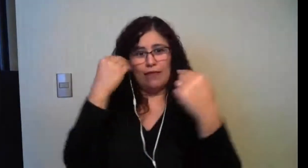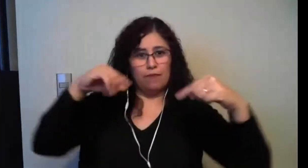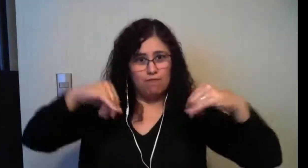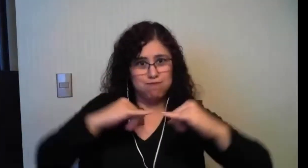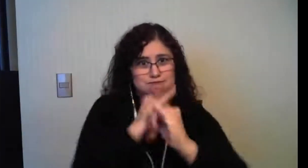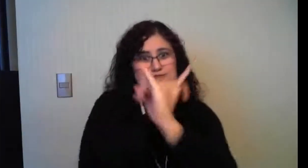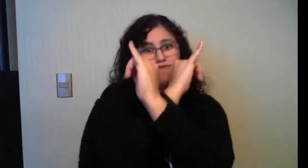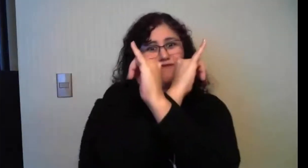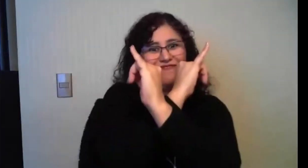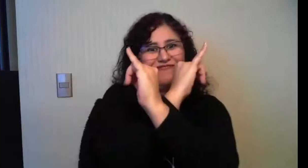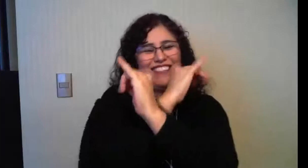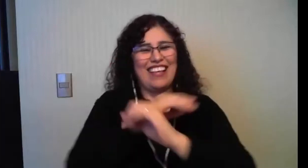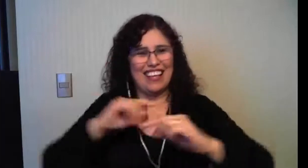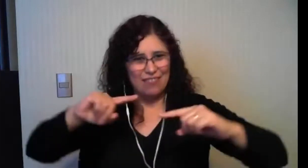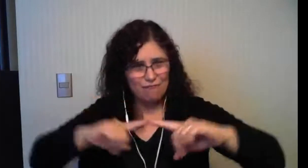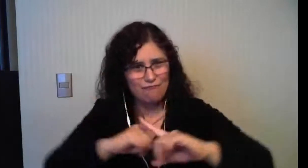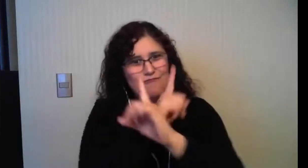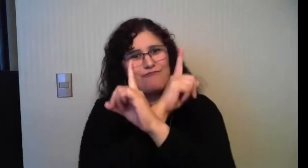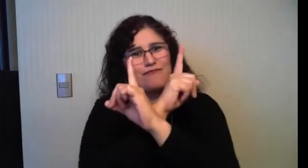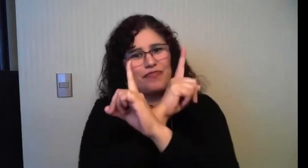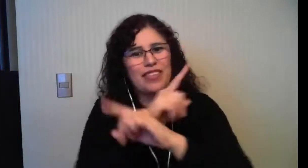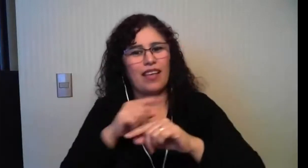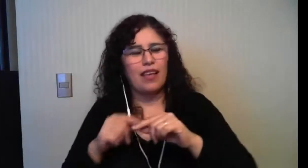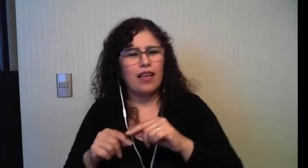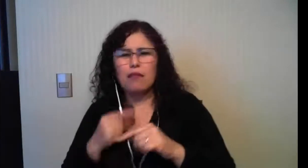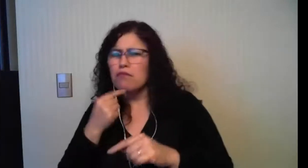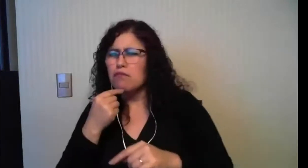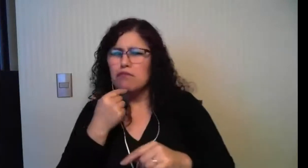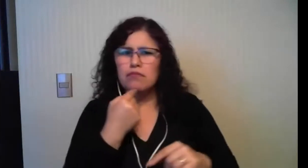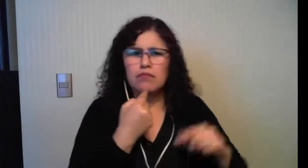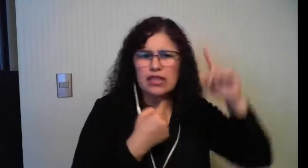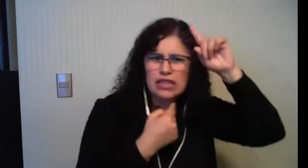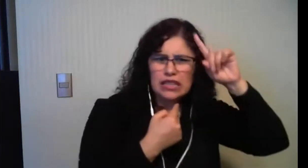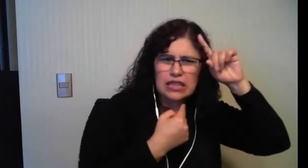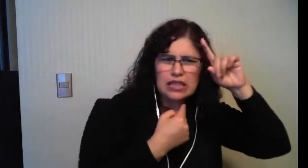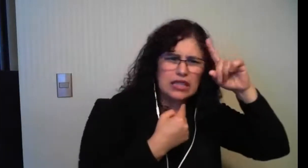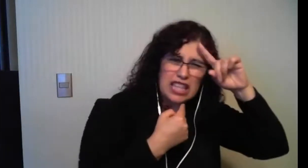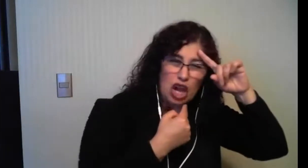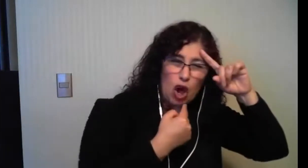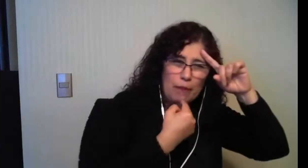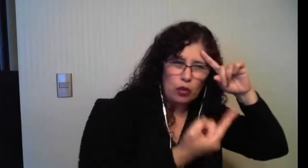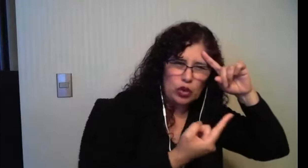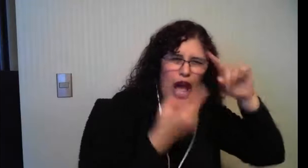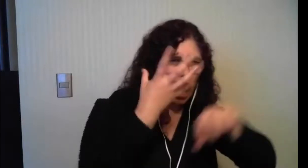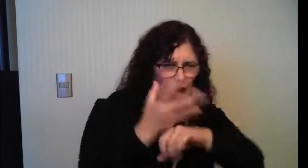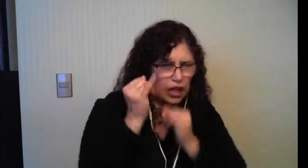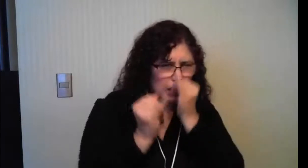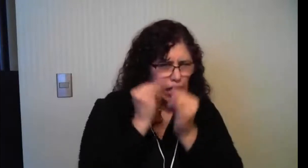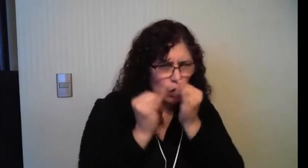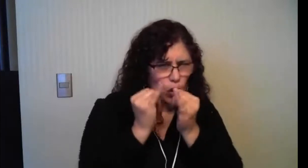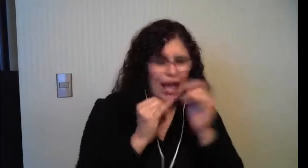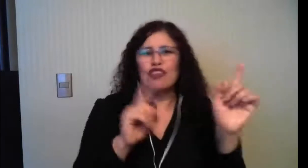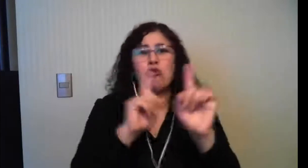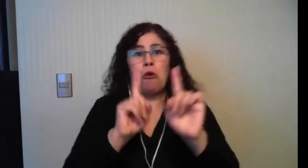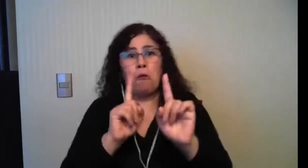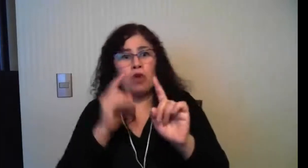¿ya? Y Ahí en el hay una fondo, interneurona, ¿o no? Ahí en esa no, parte, ¿no? no hay Solamente cruza, interneurona. ¿no? Ah, ya. solamente cruza